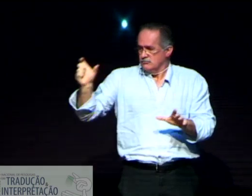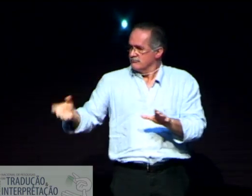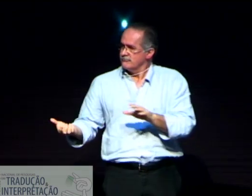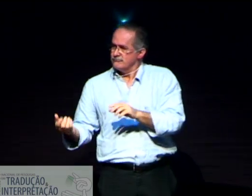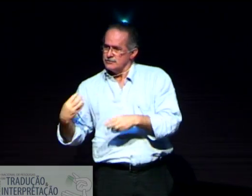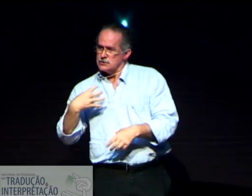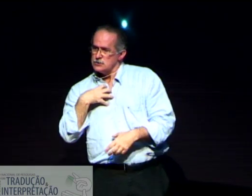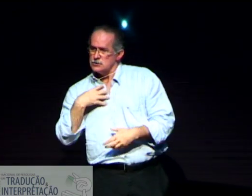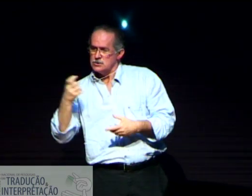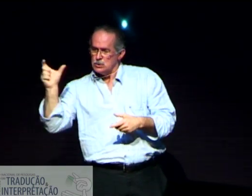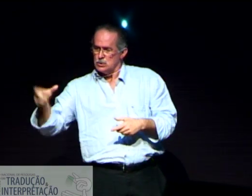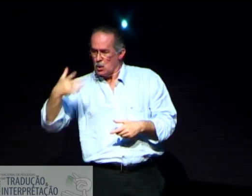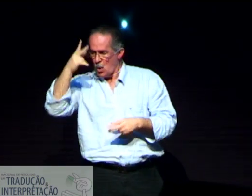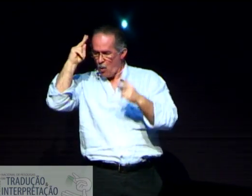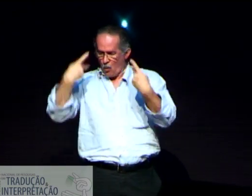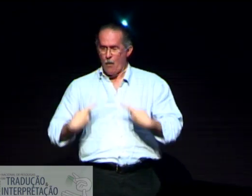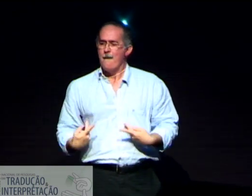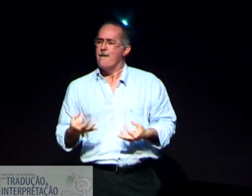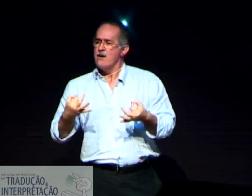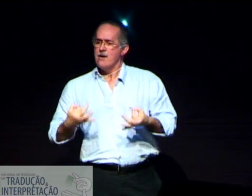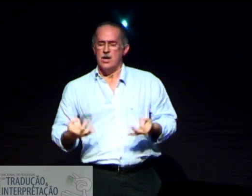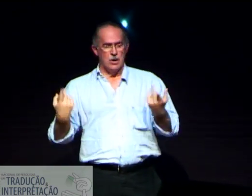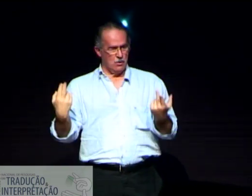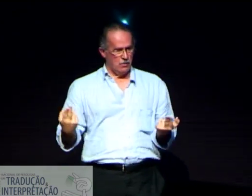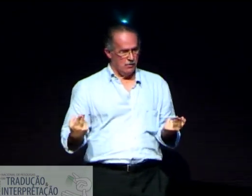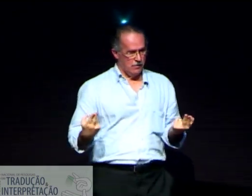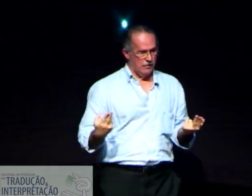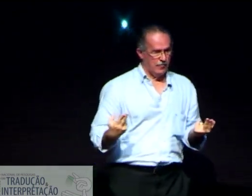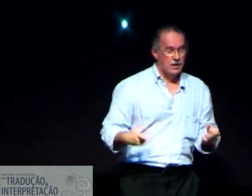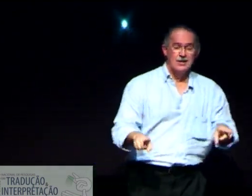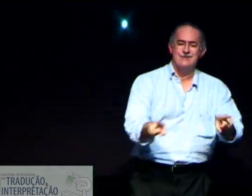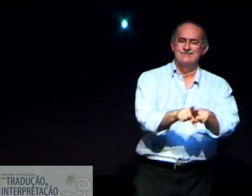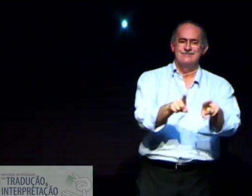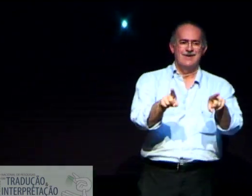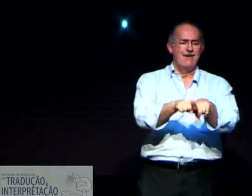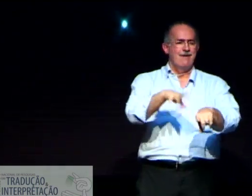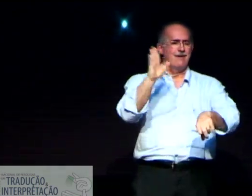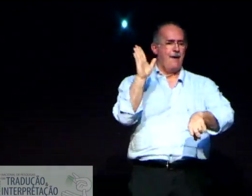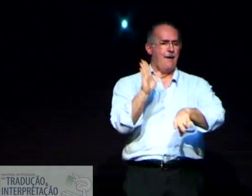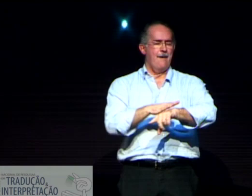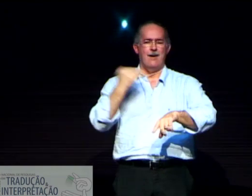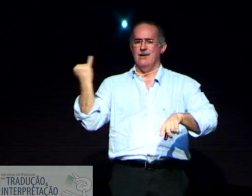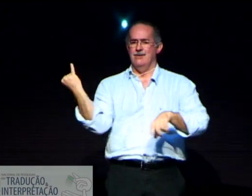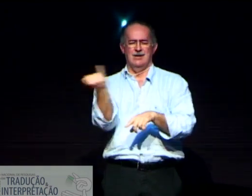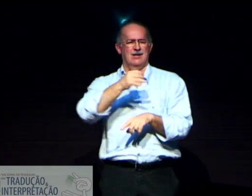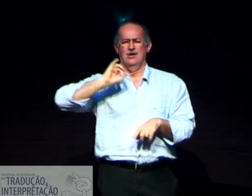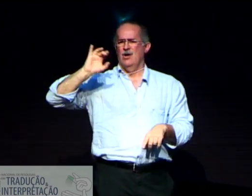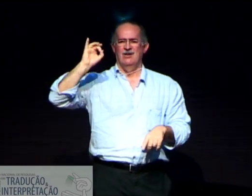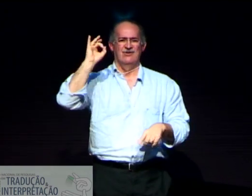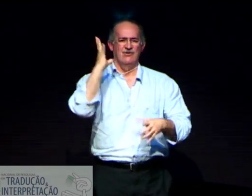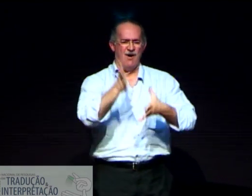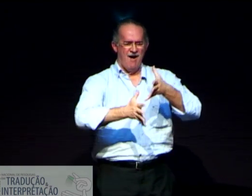E realizar essa comparação entre o aplicativo e o tradutor humano.